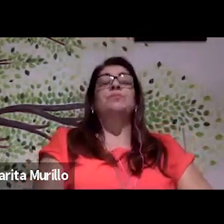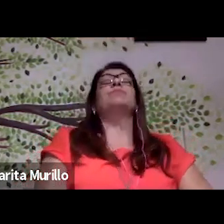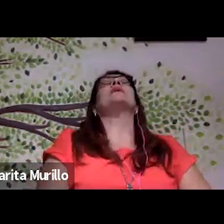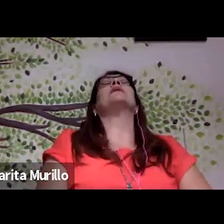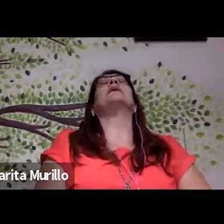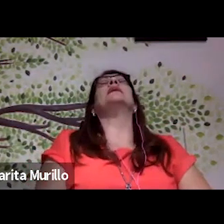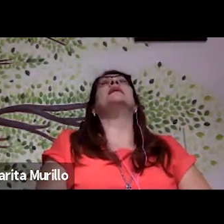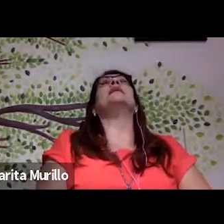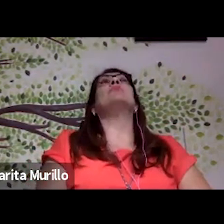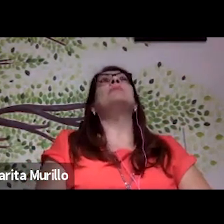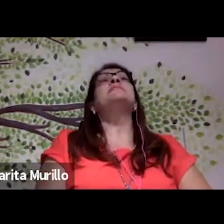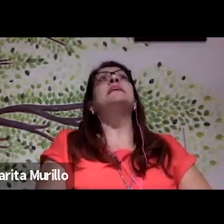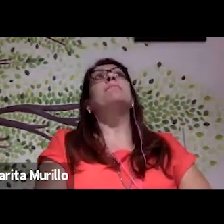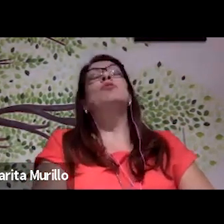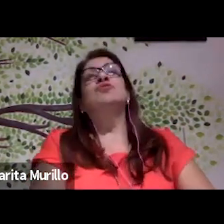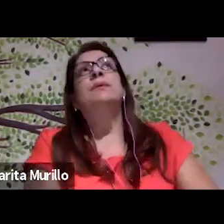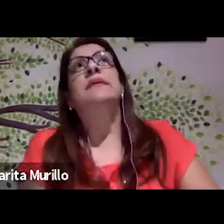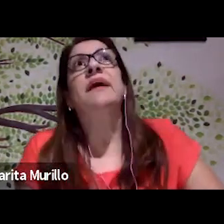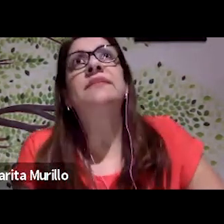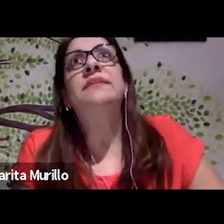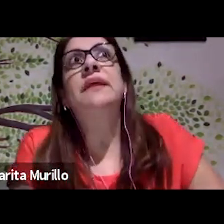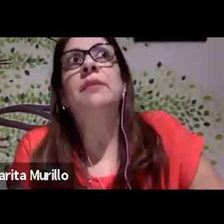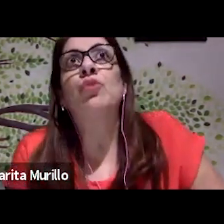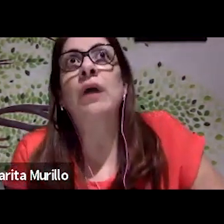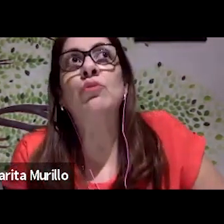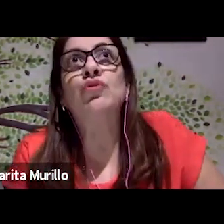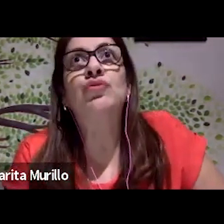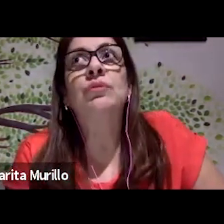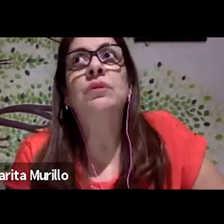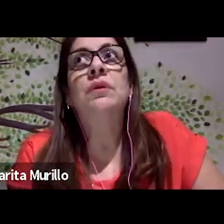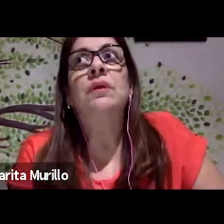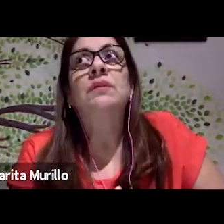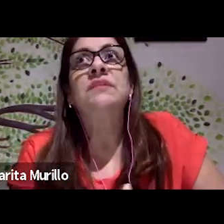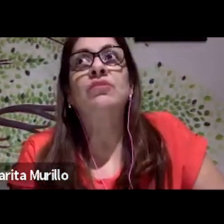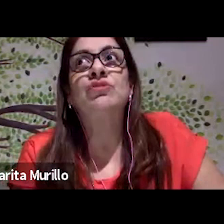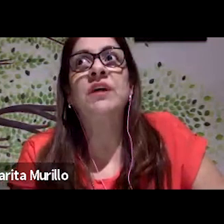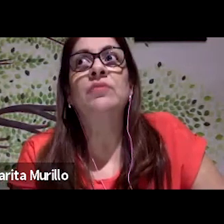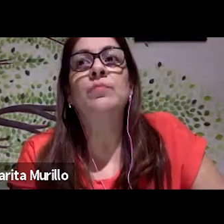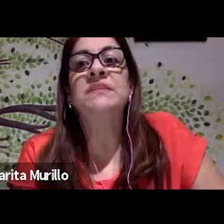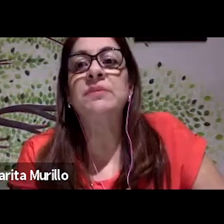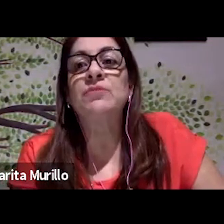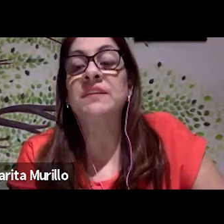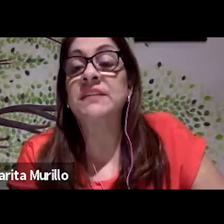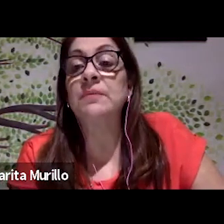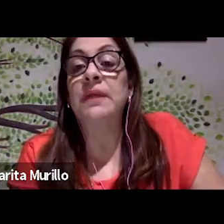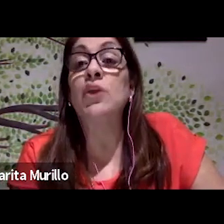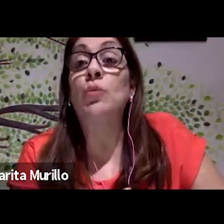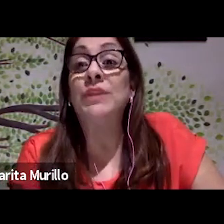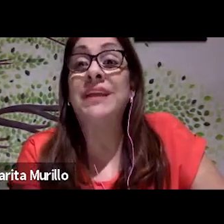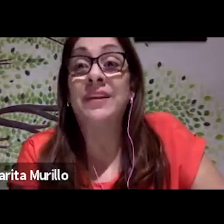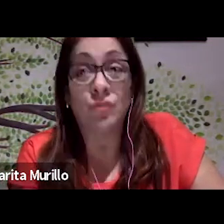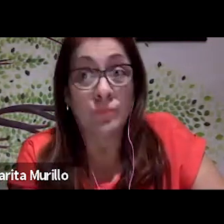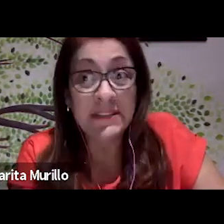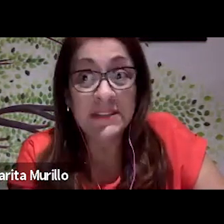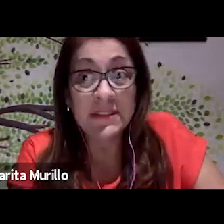eso El problema es que la posibilidad de que podamos desarrollar un pensamiento flexible y